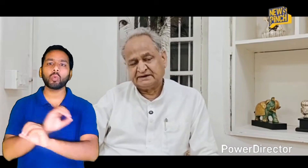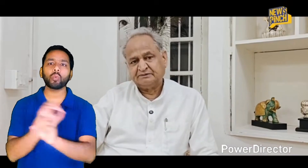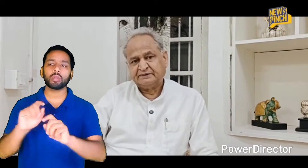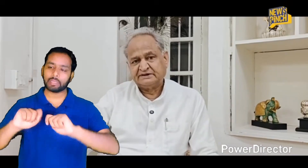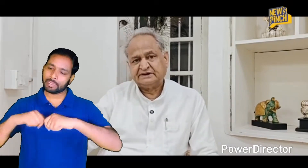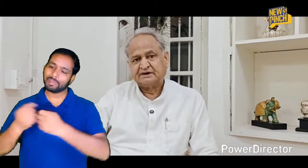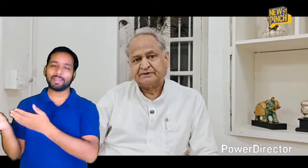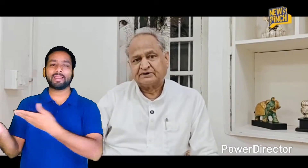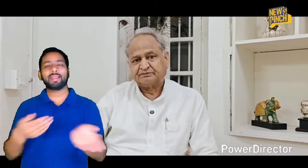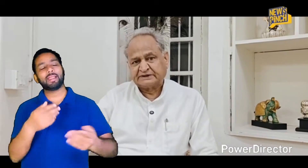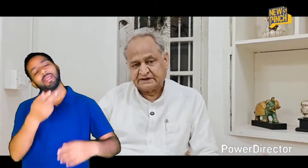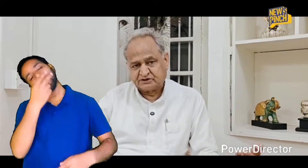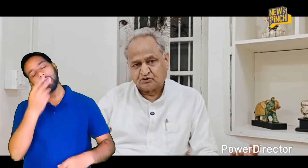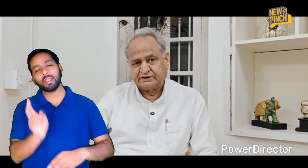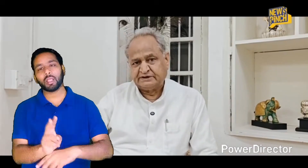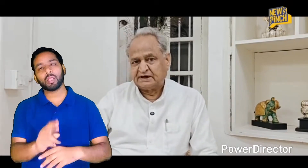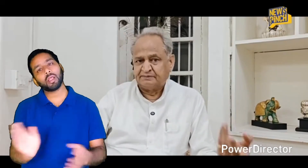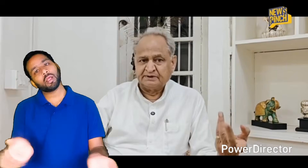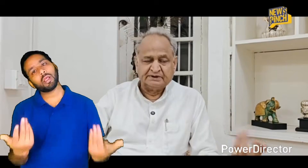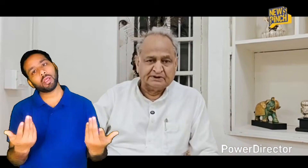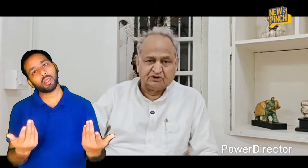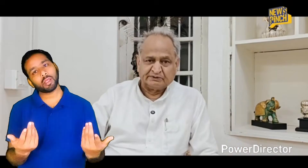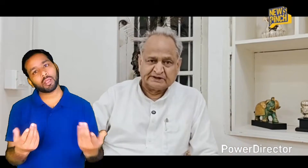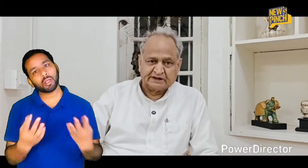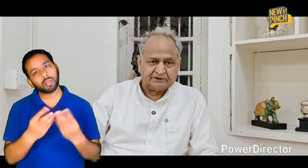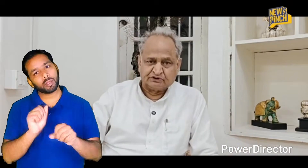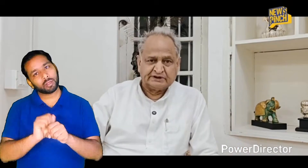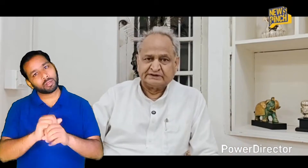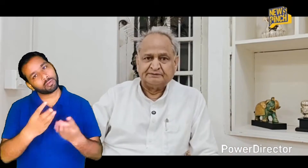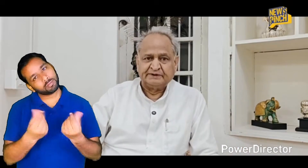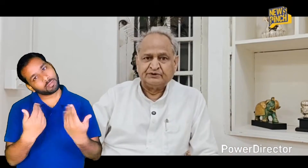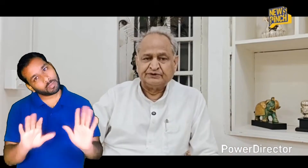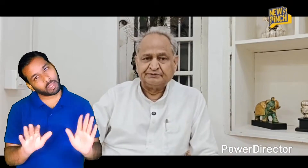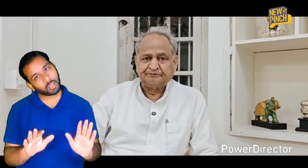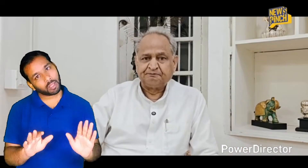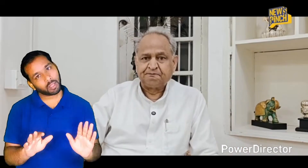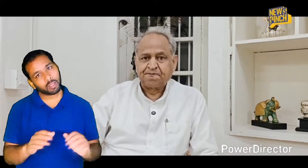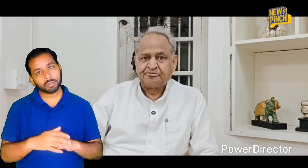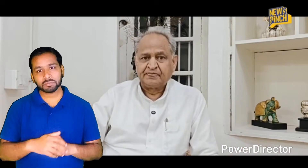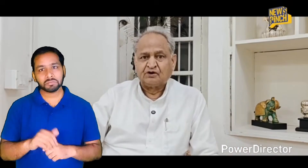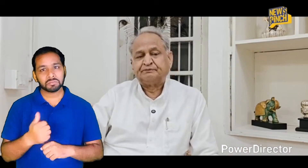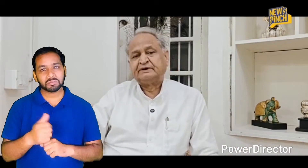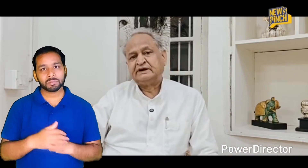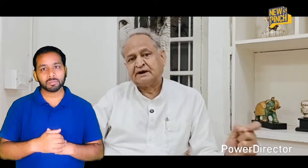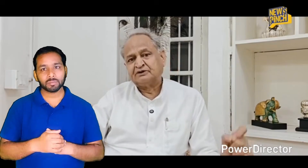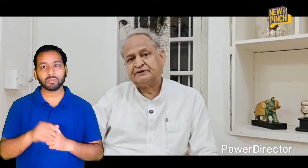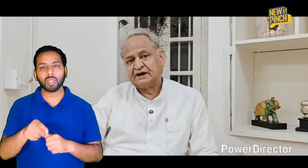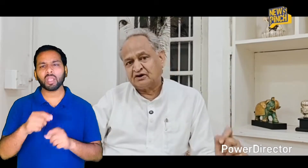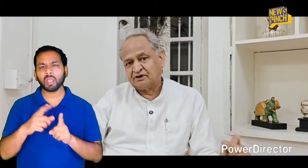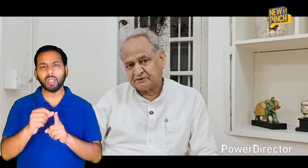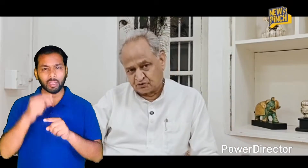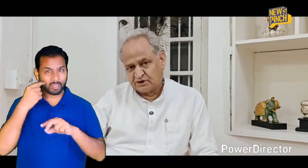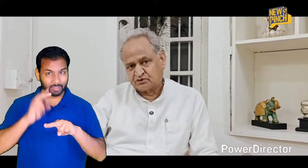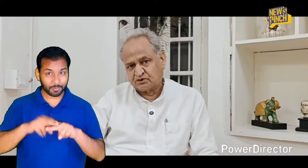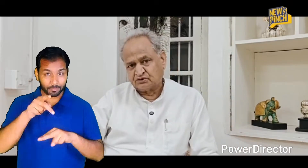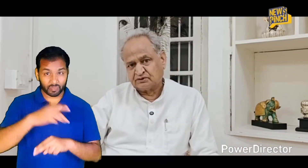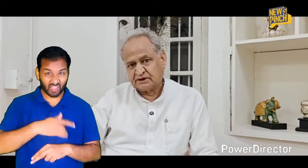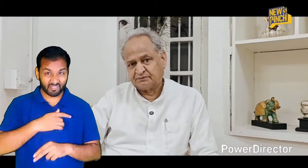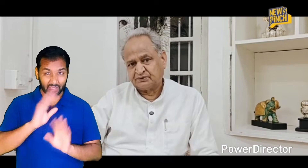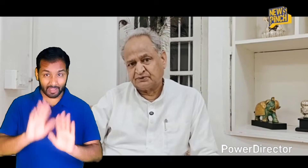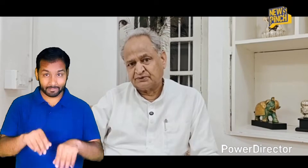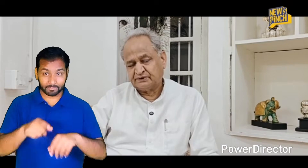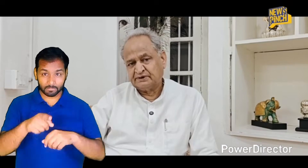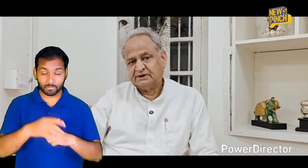किया? एक टीम भेज दी आप पर, और पता नहीं किसको भेज दिया। आप बता रहे हमें तो कोई जानकारी में नहीं हुई। और फिर टीम आगे, फिर क्या हुआ? हमने रोका